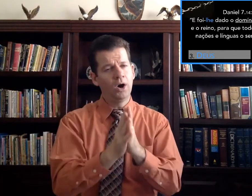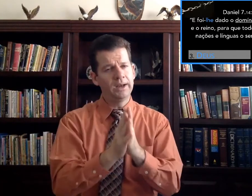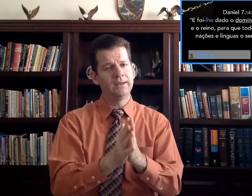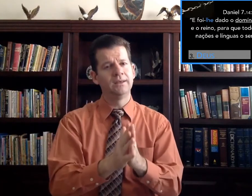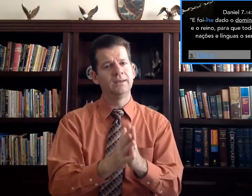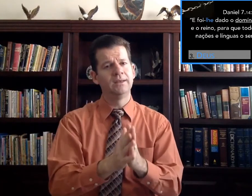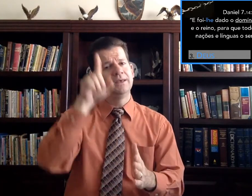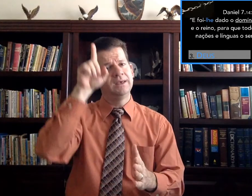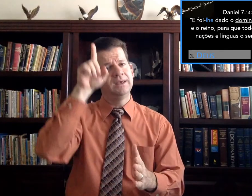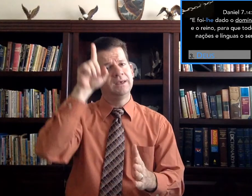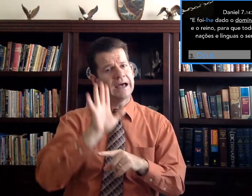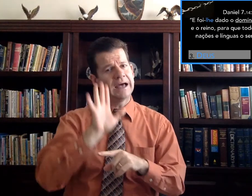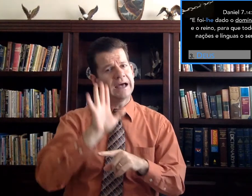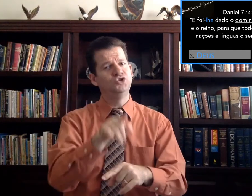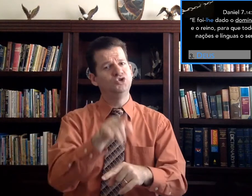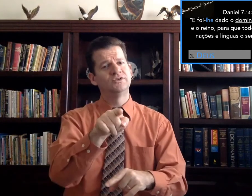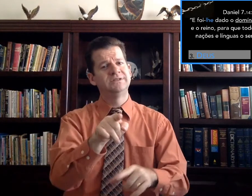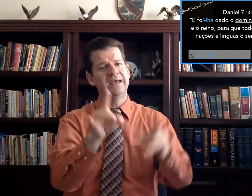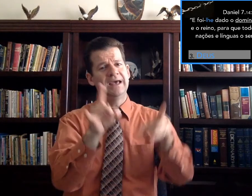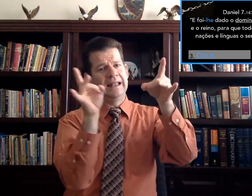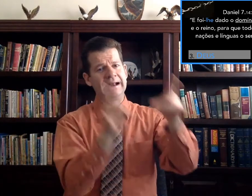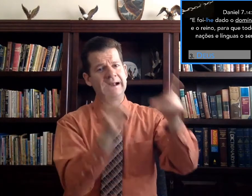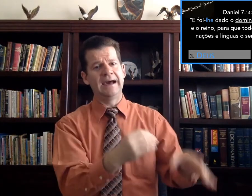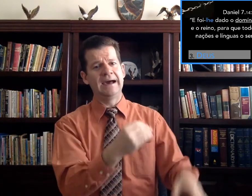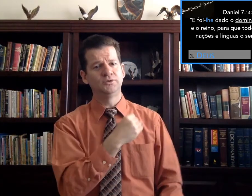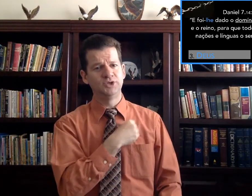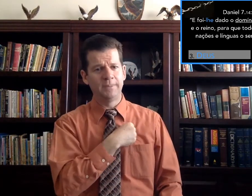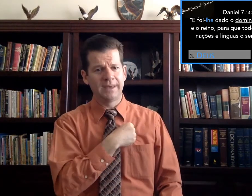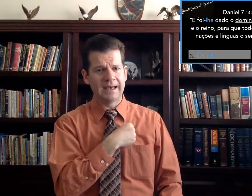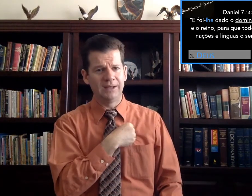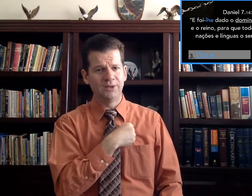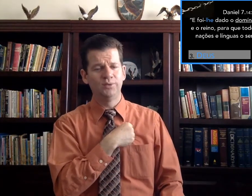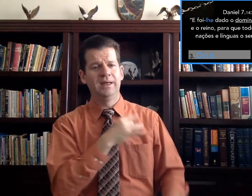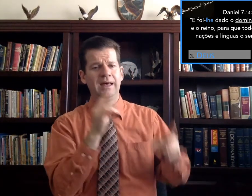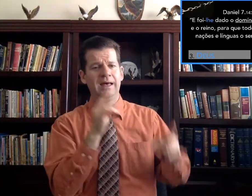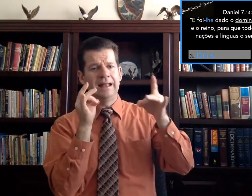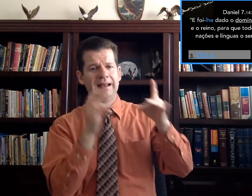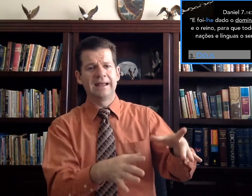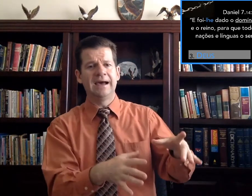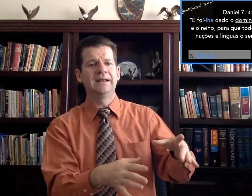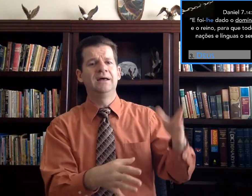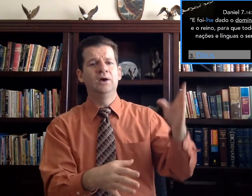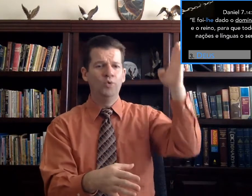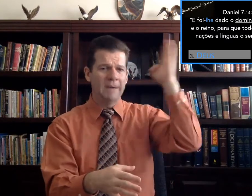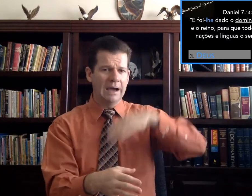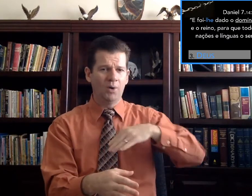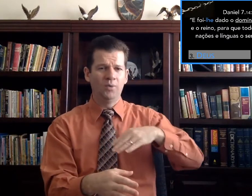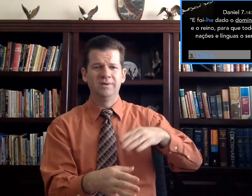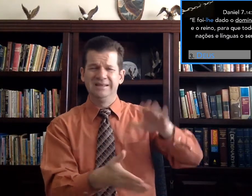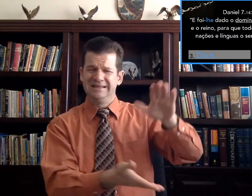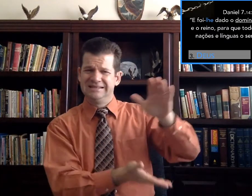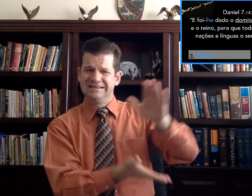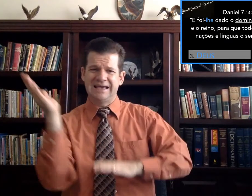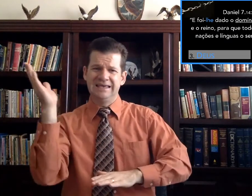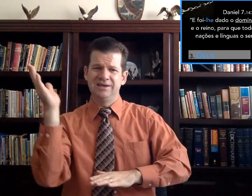ore que Deus ajude você a largar o seu pecado, a largar o mal, sair